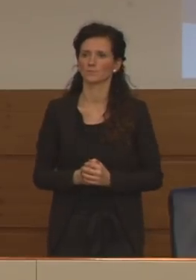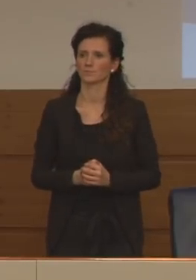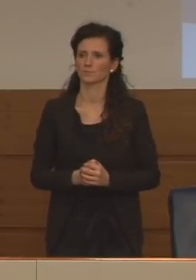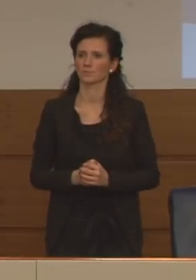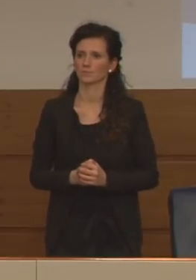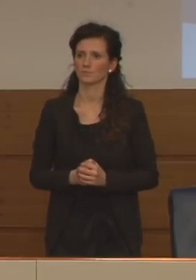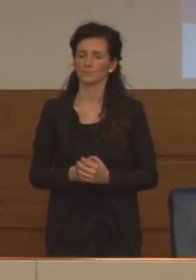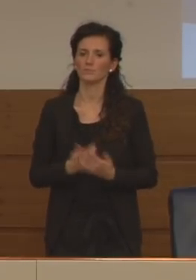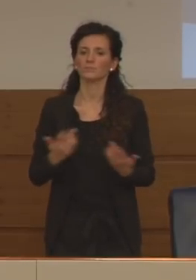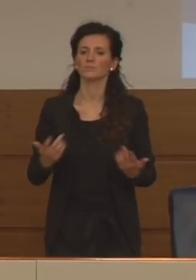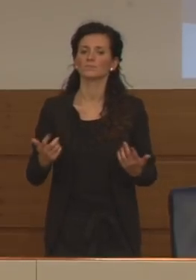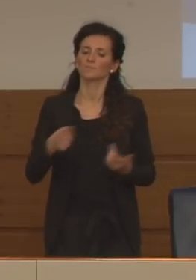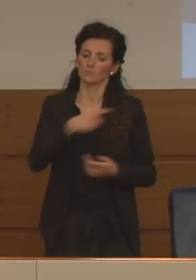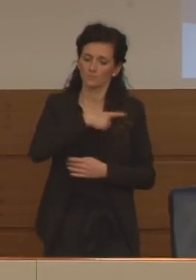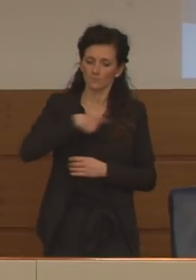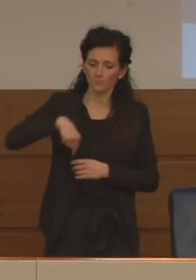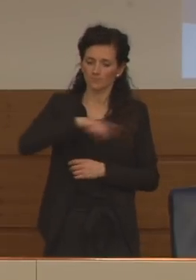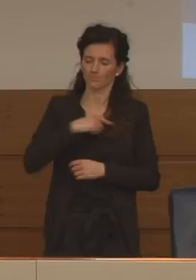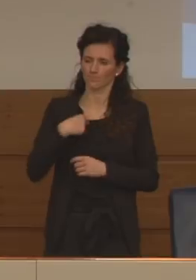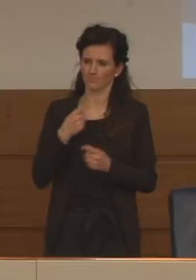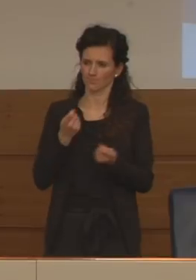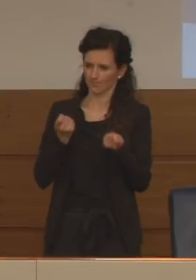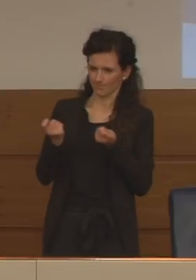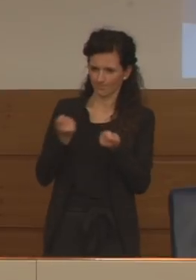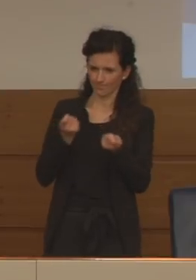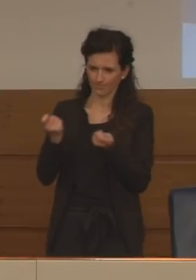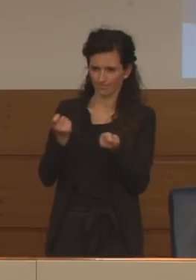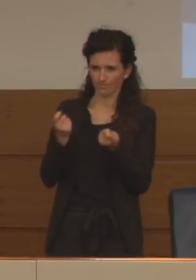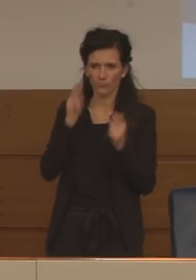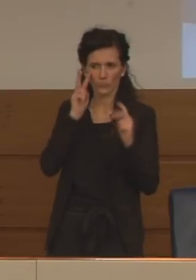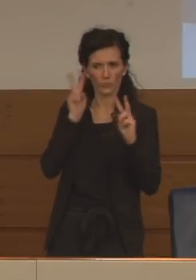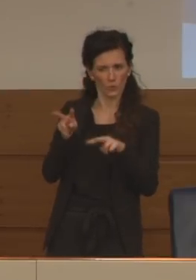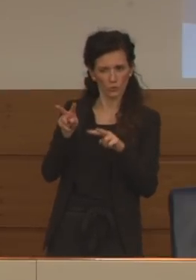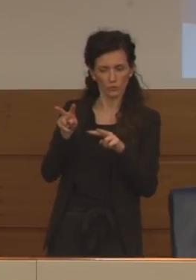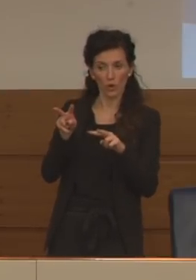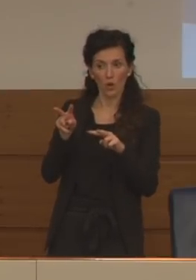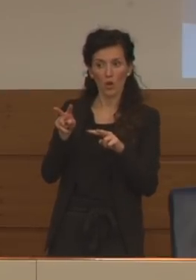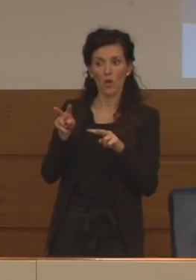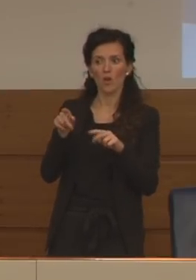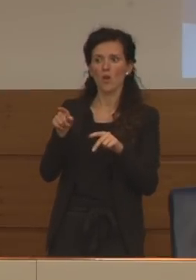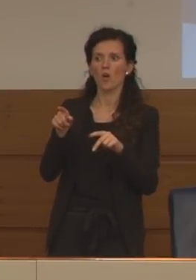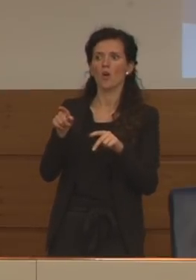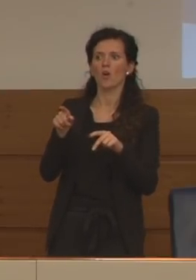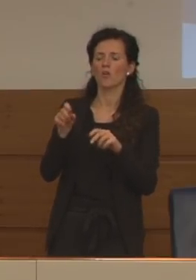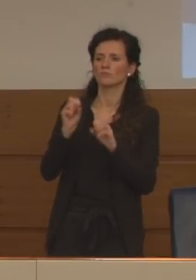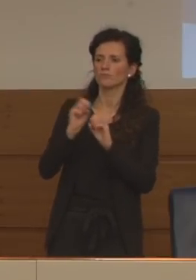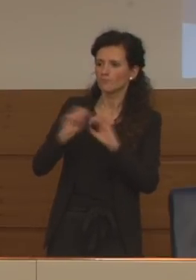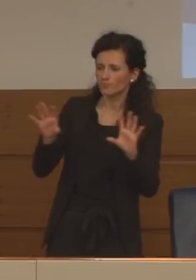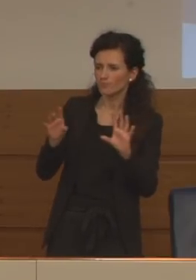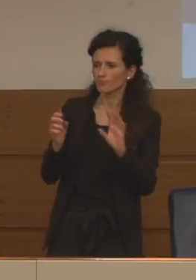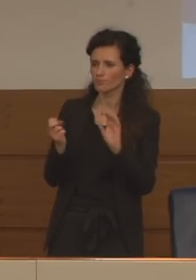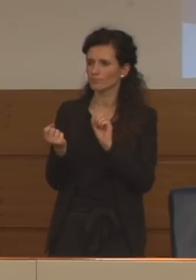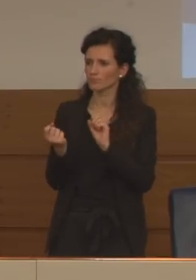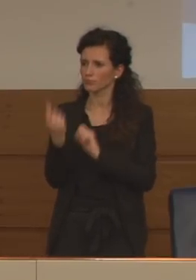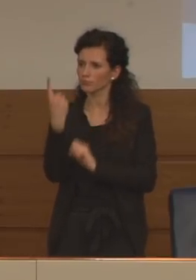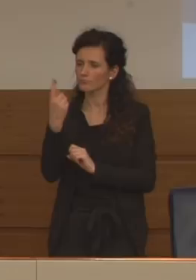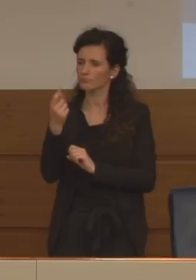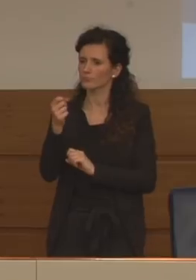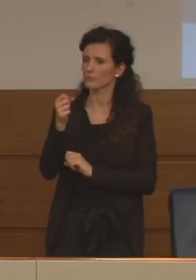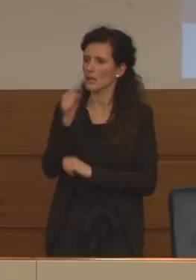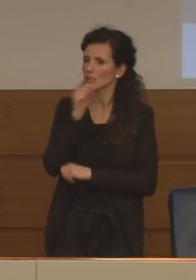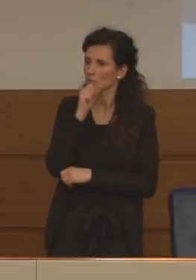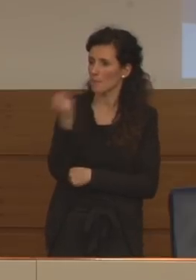monitorizzando e non appena avremo dei segnali che ci dicono ci danno indicazioni non certamente